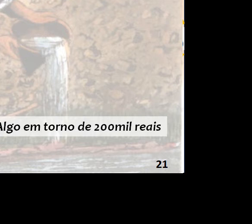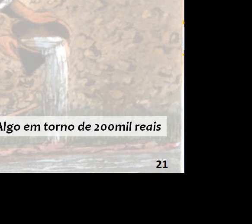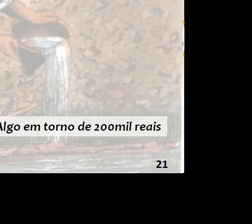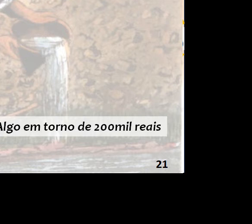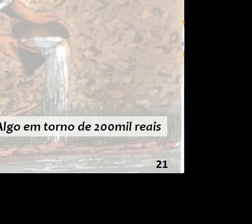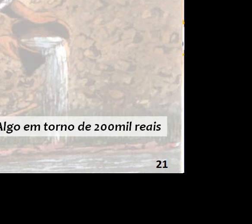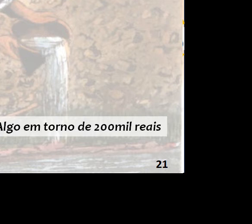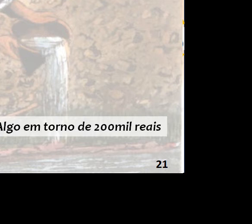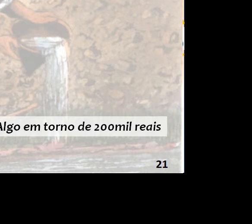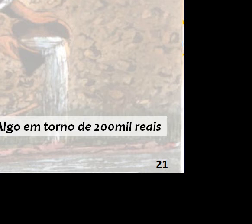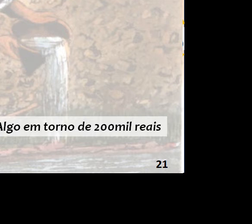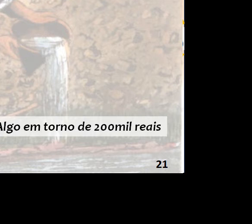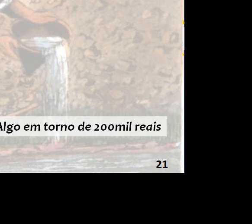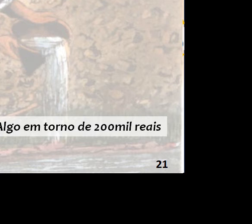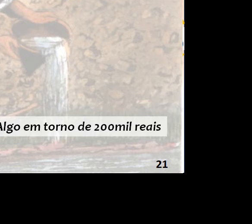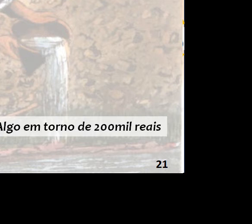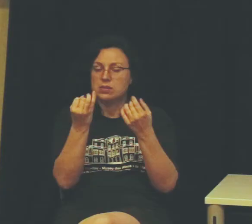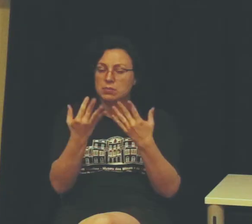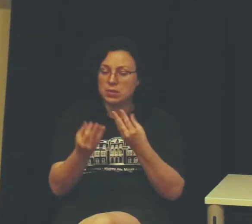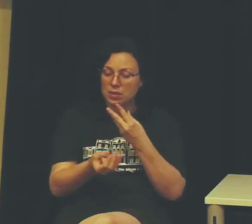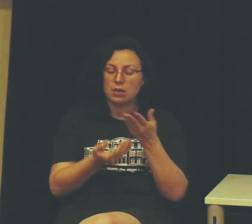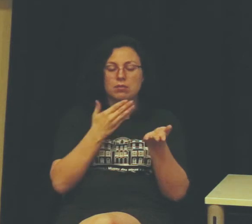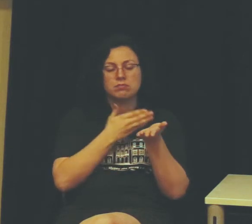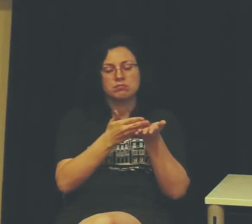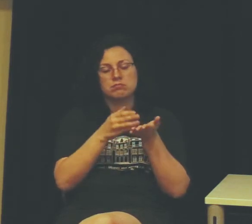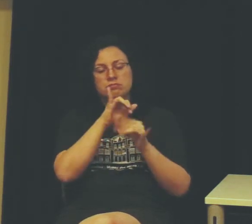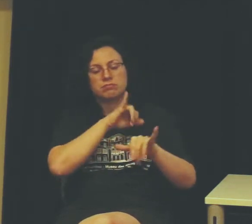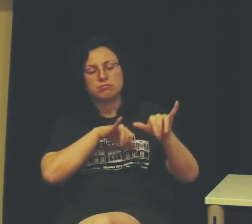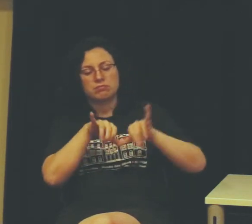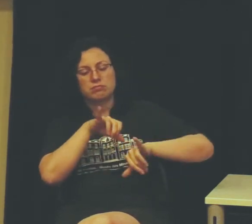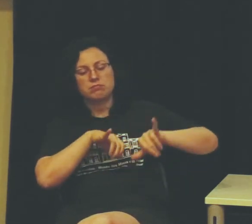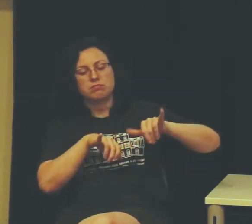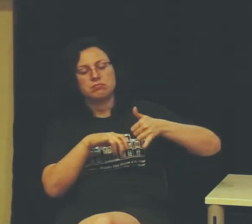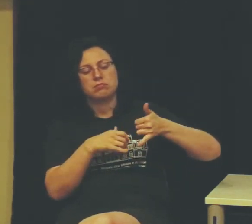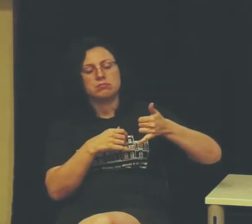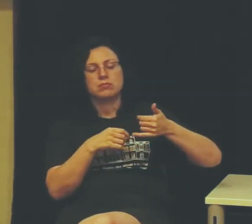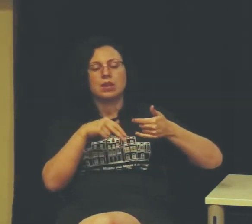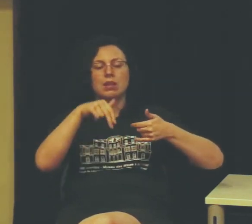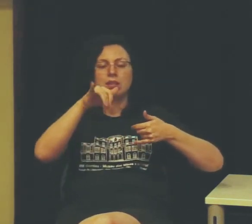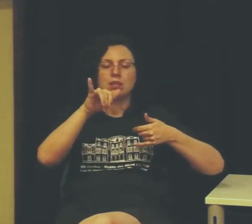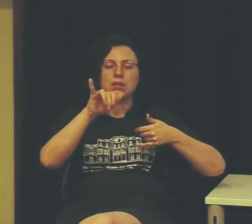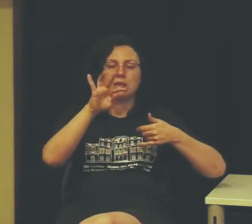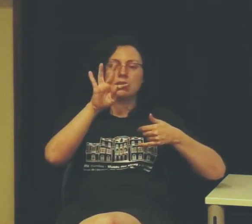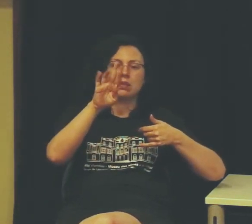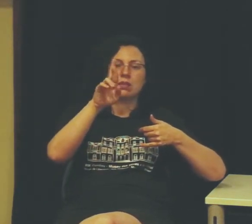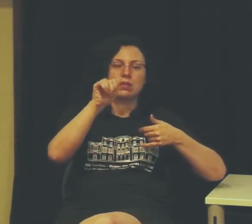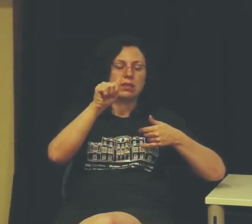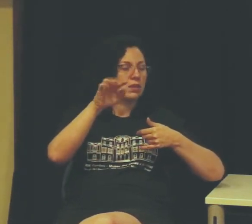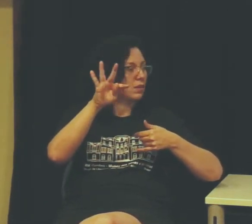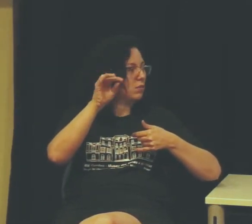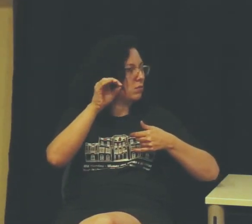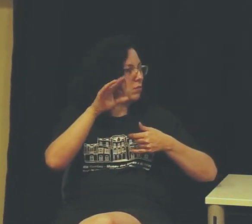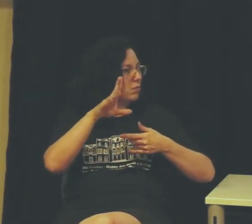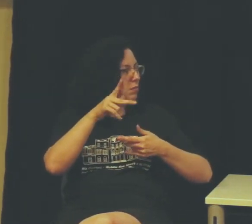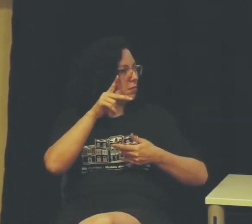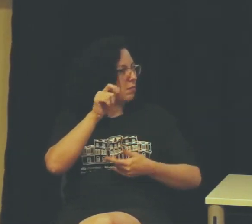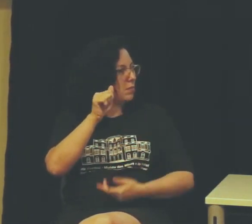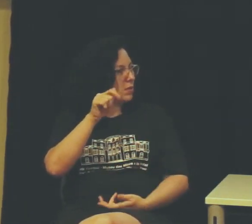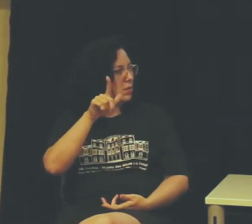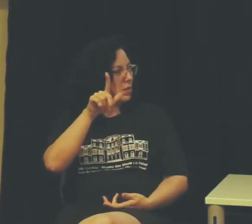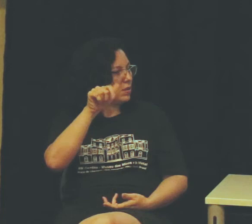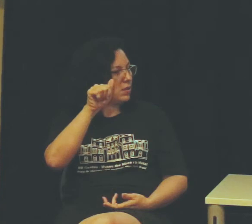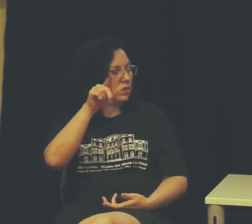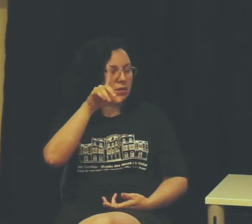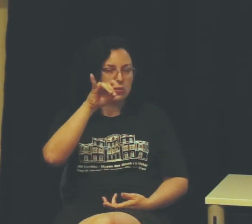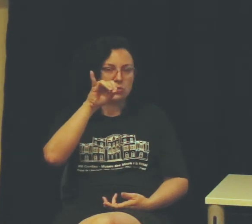ele explica como que ele faz isso, a partir daquela solução vermelha, que é de nitrato de paládio. Ele fazia sua conversão